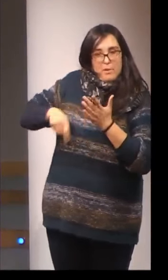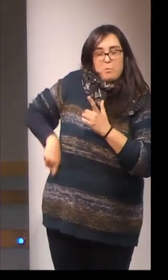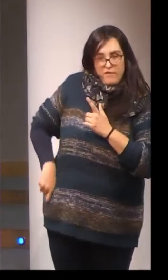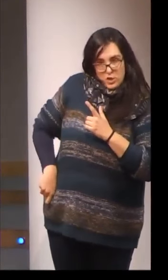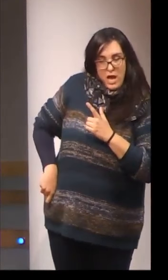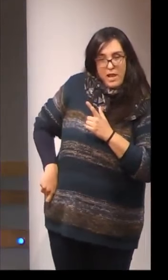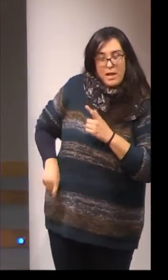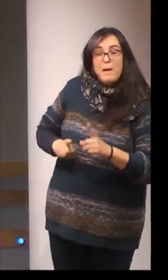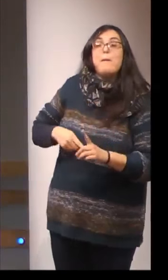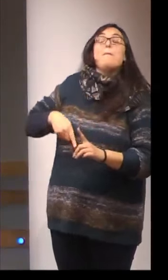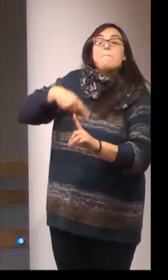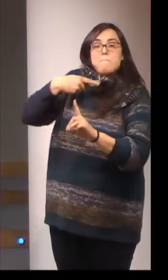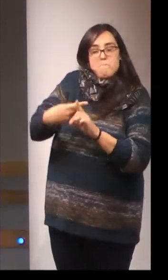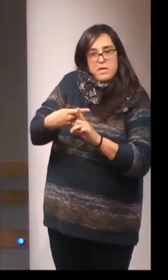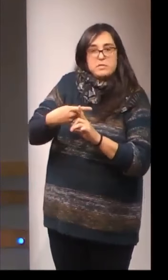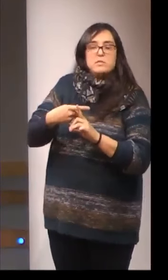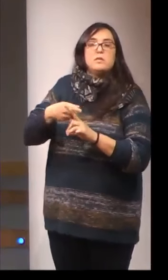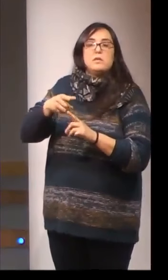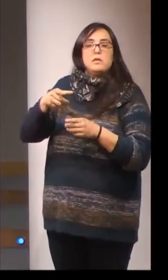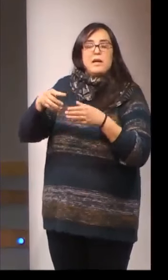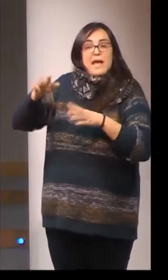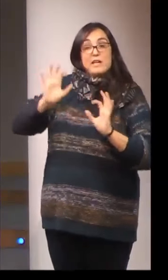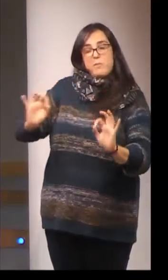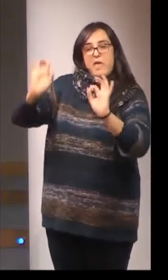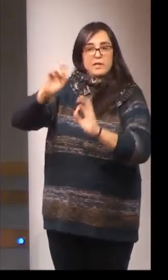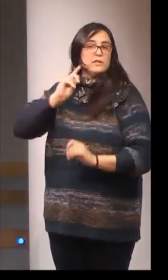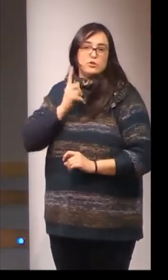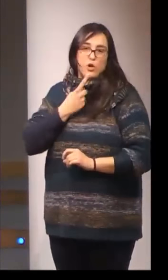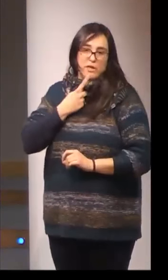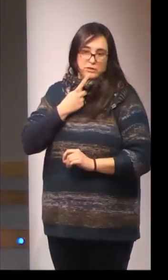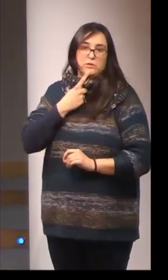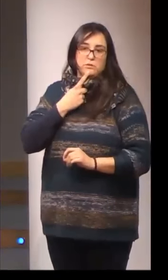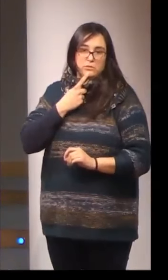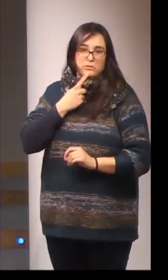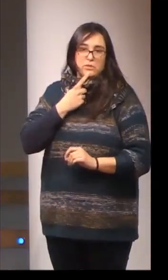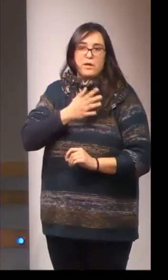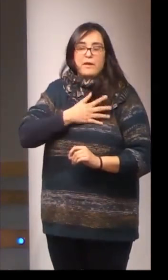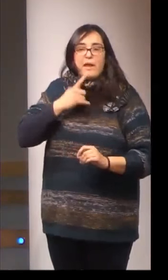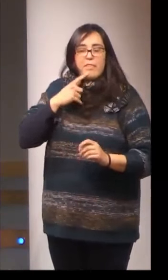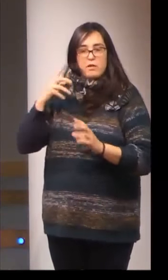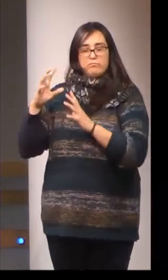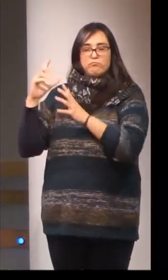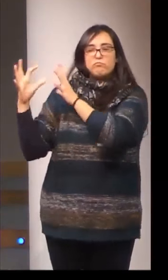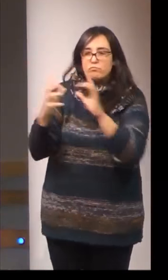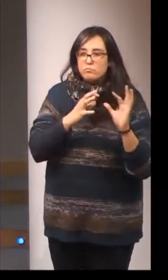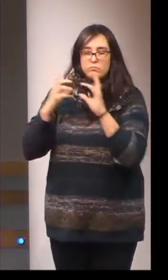también por intérpretes oyentes profesionales y especialistas sordos,